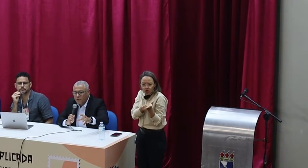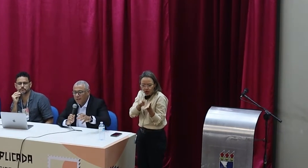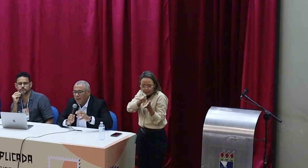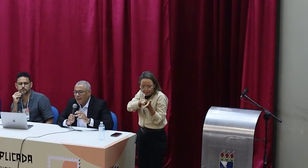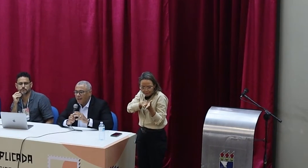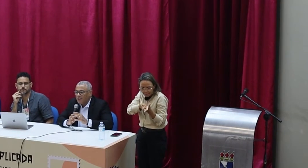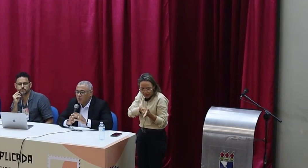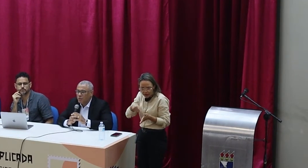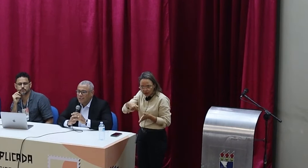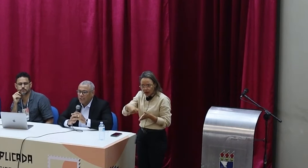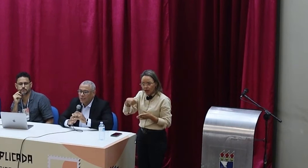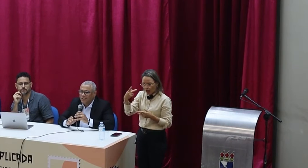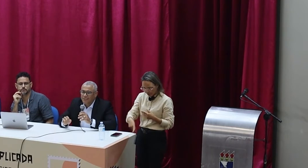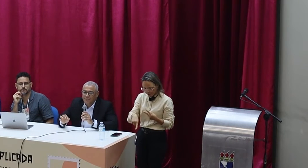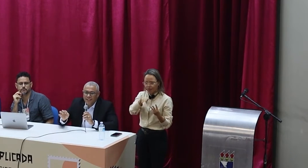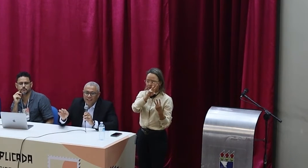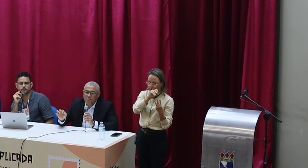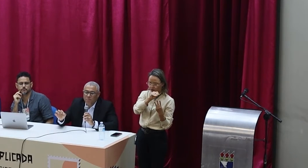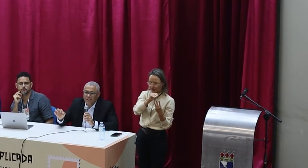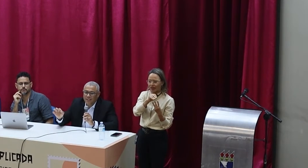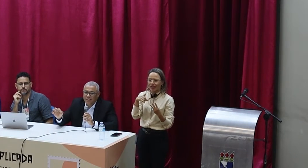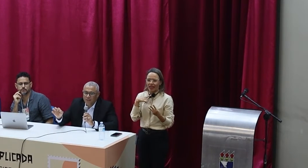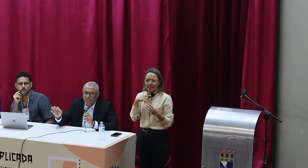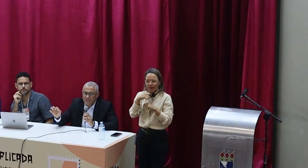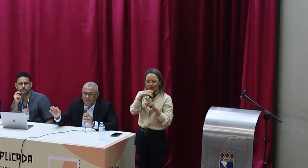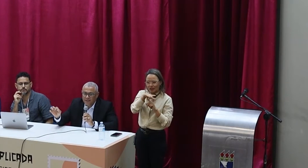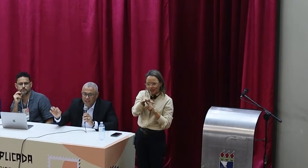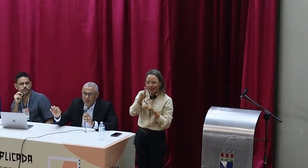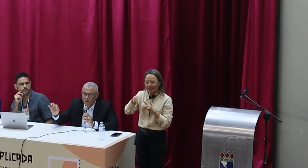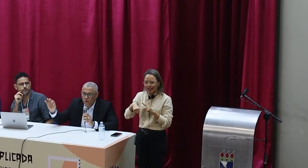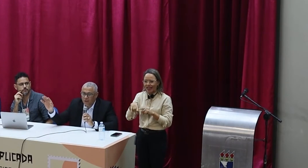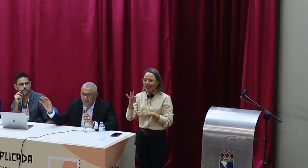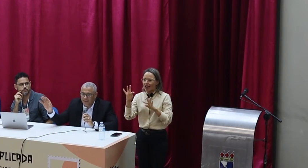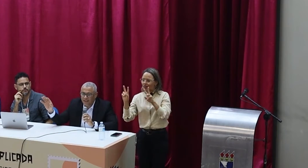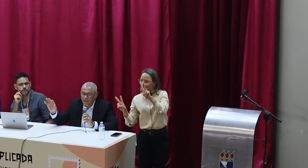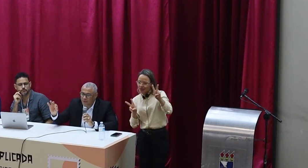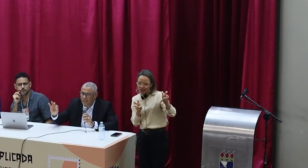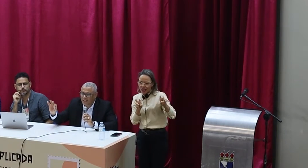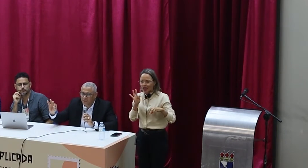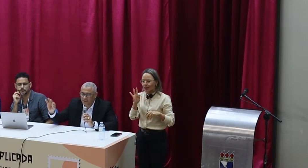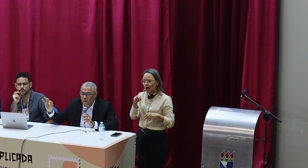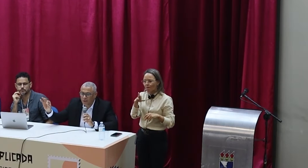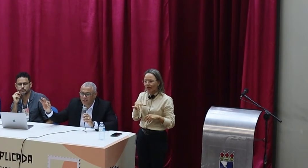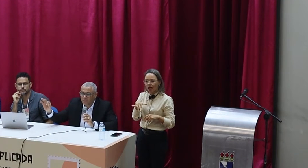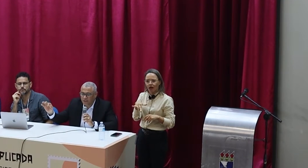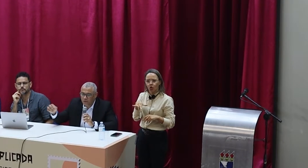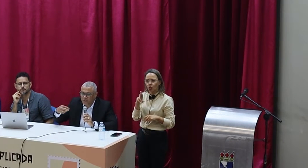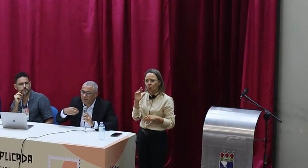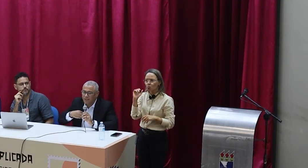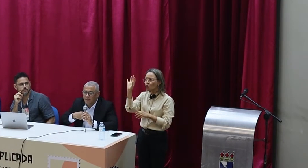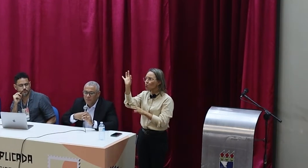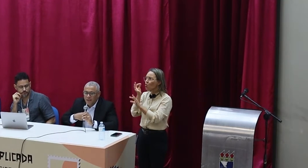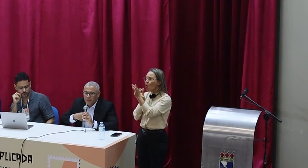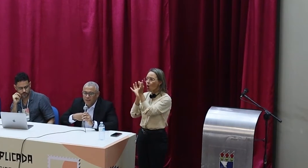na UFES, existe um ditado que diz assim, né? Quem planta tâmaras não as colhe, né? Quem planta tâmaras não colhe tâmaras. Eu